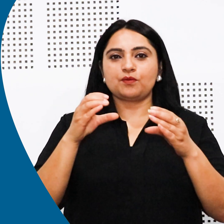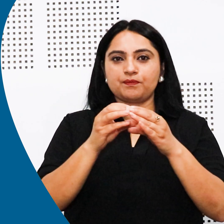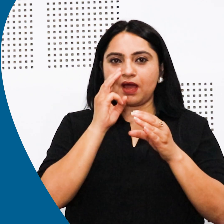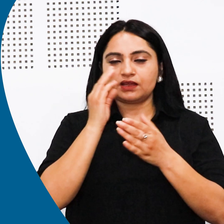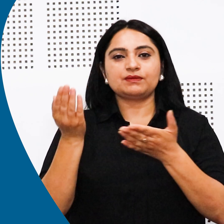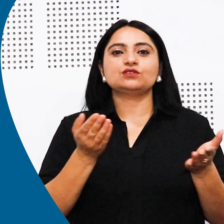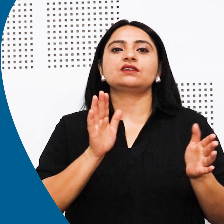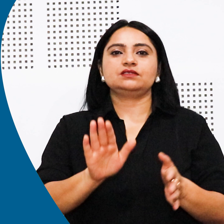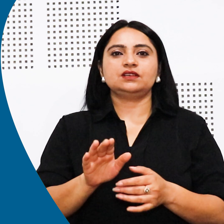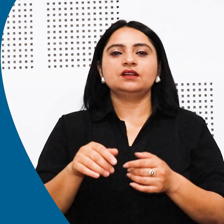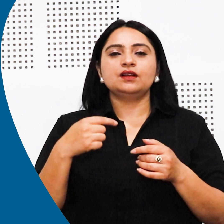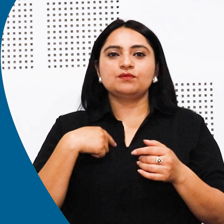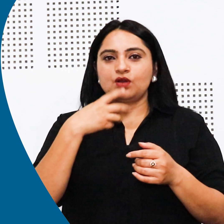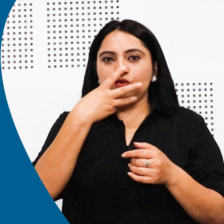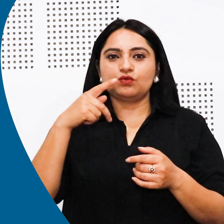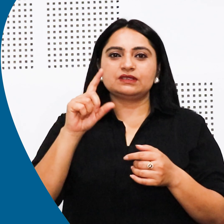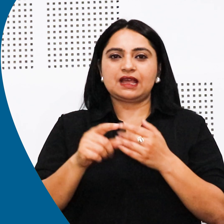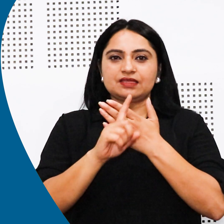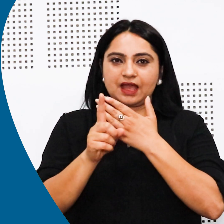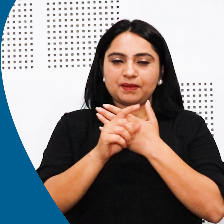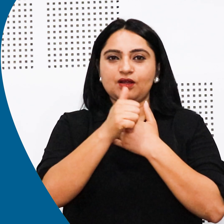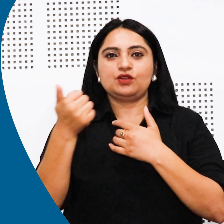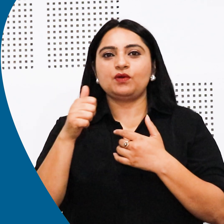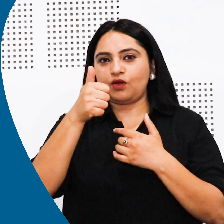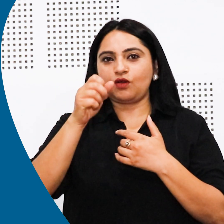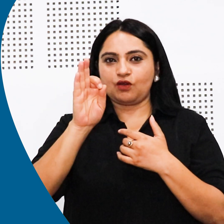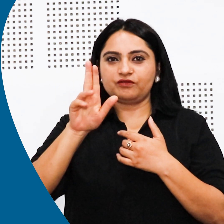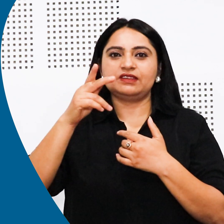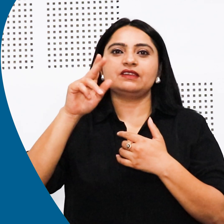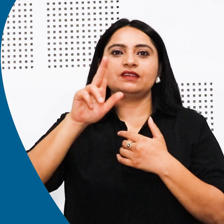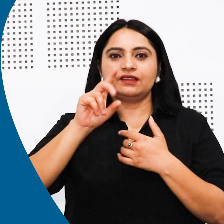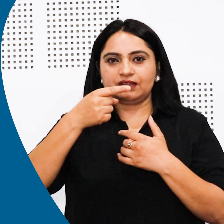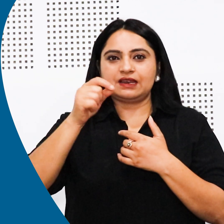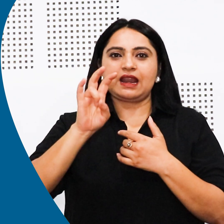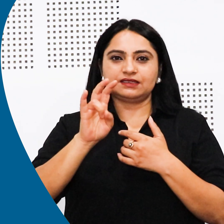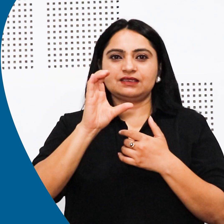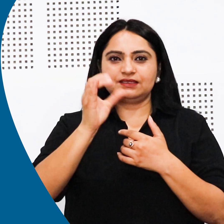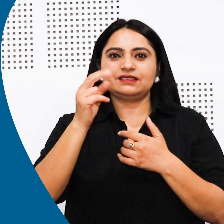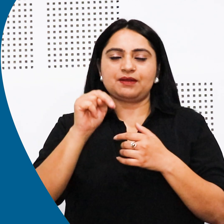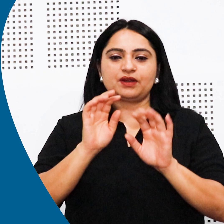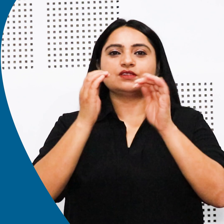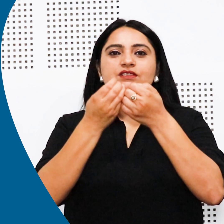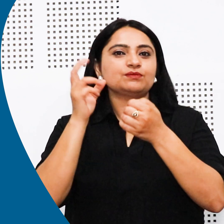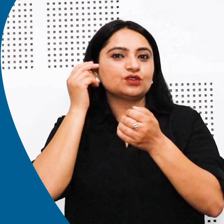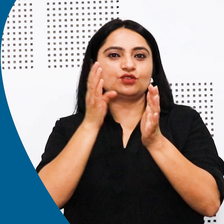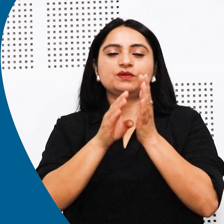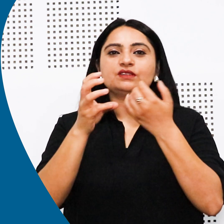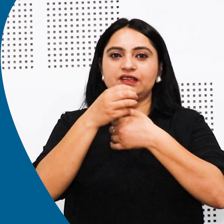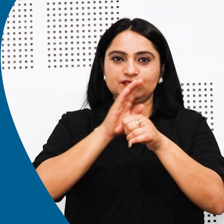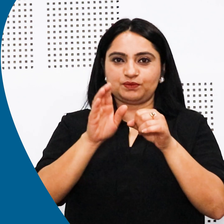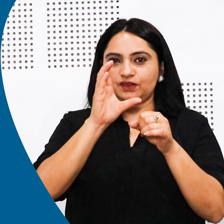पालिकामा तपाईंलाई स्वागत छ। म उषा तामाङ अनि म अविनाश आचार्य। CIN मार्फत सामुदायिक रेडियोबाट